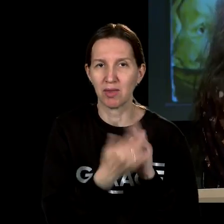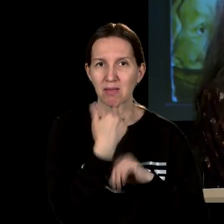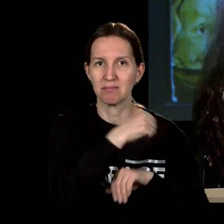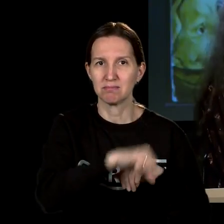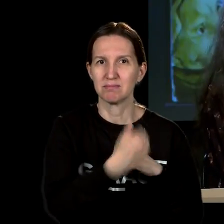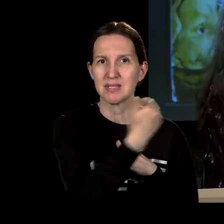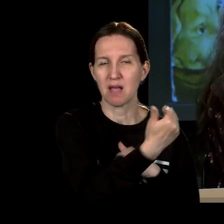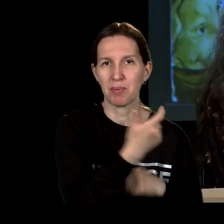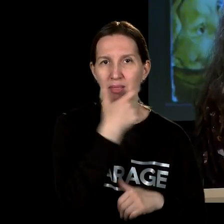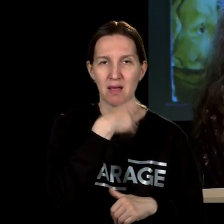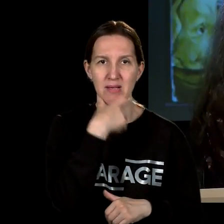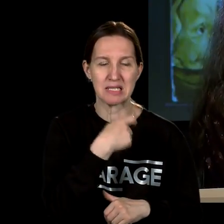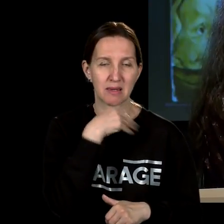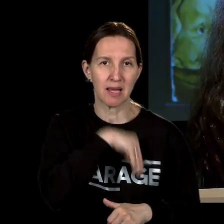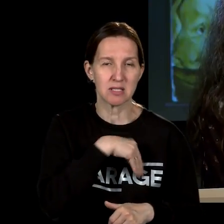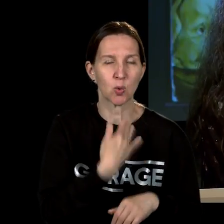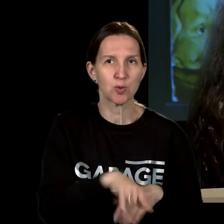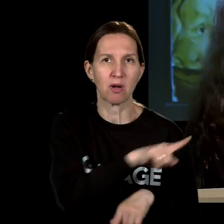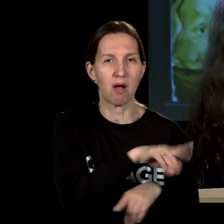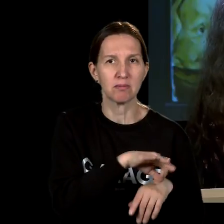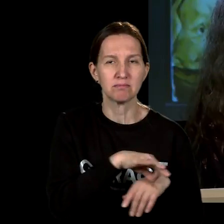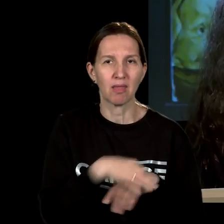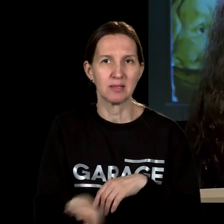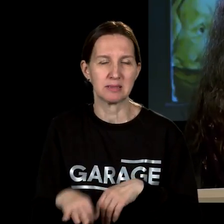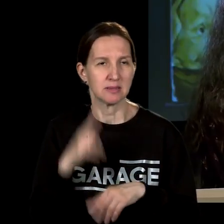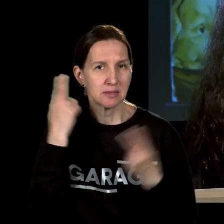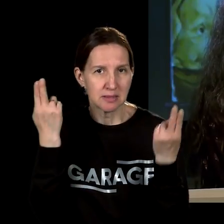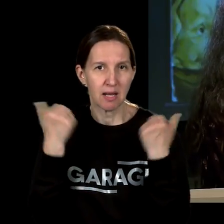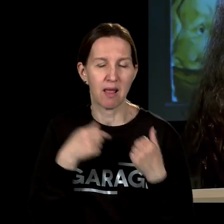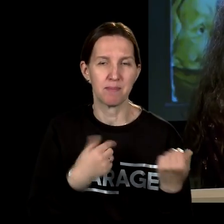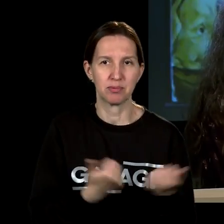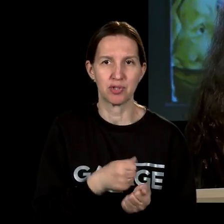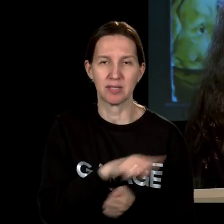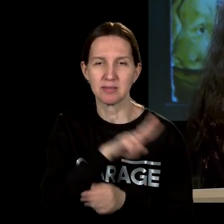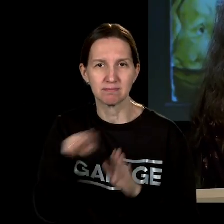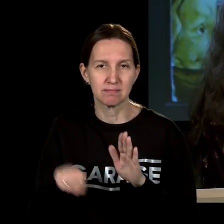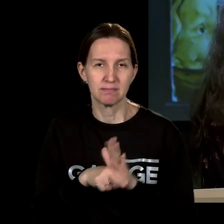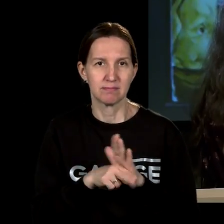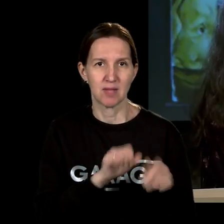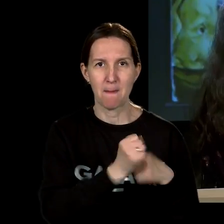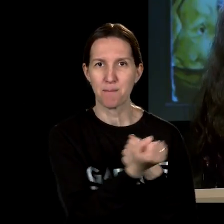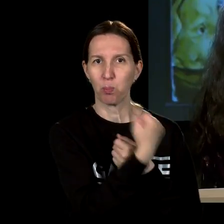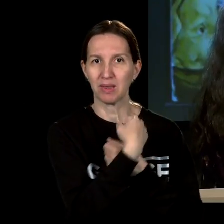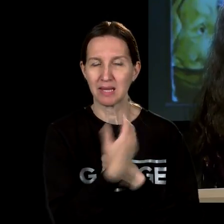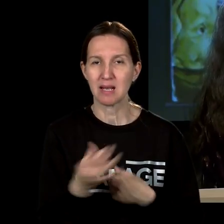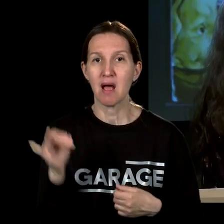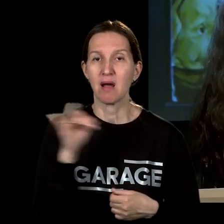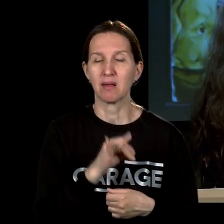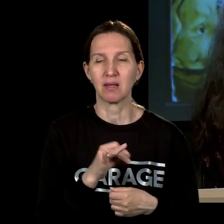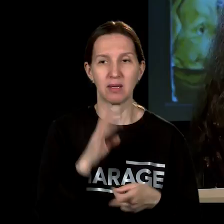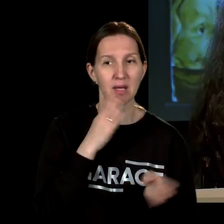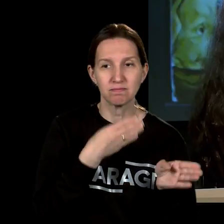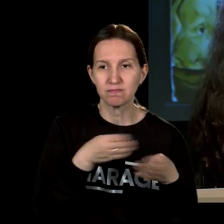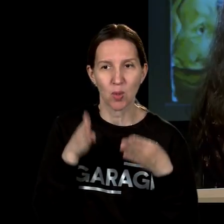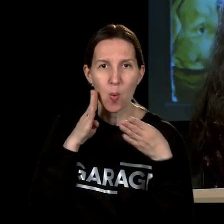как эстетика победителя, и уход вот в этот вот детский, инфантильный, сказочный мир, которая